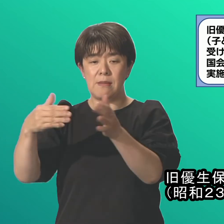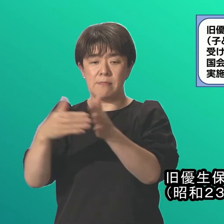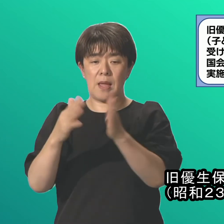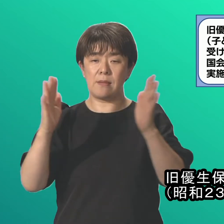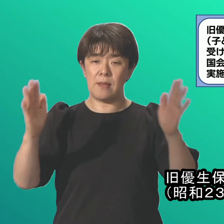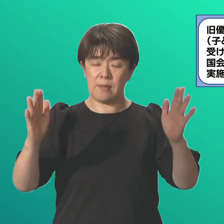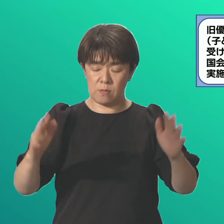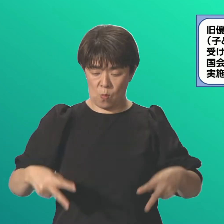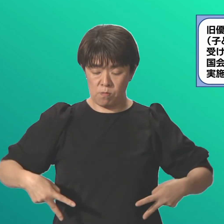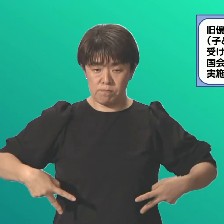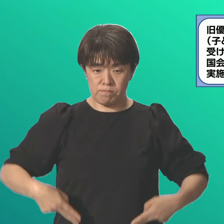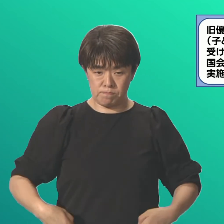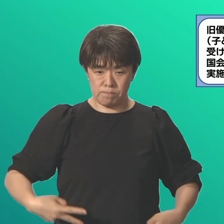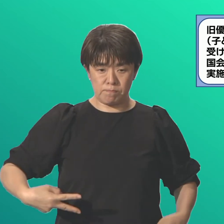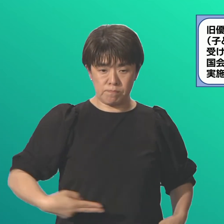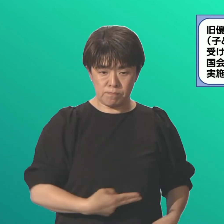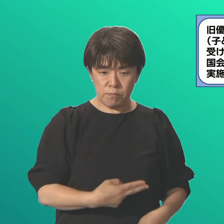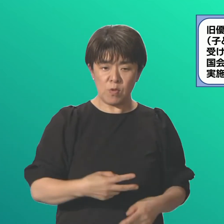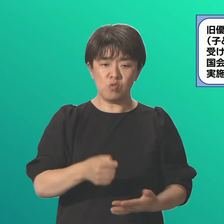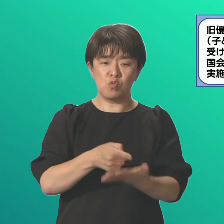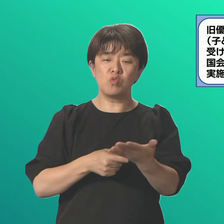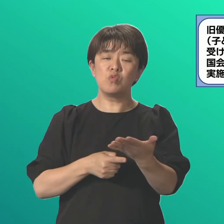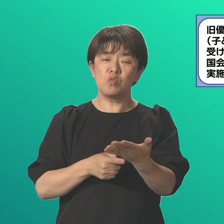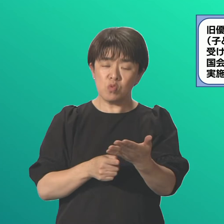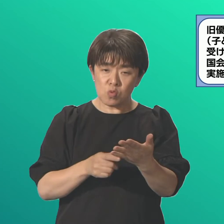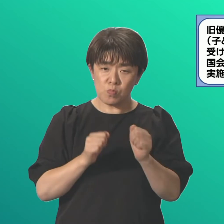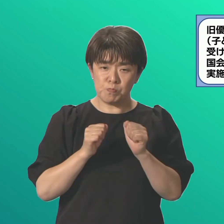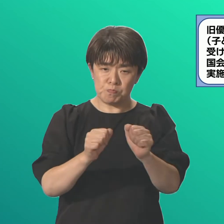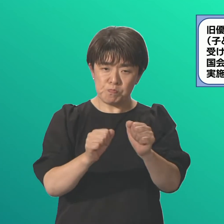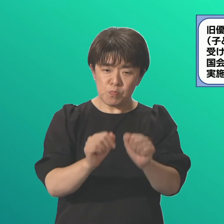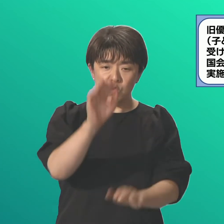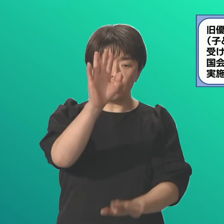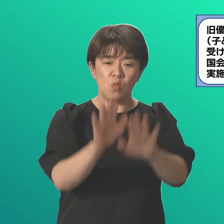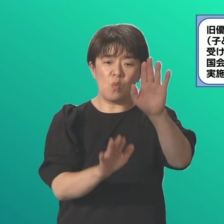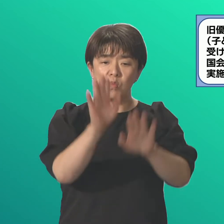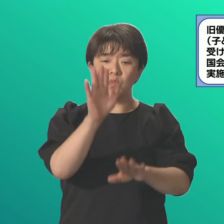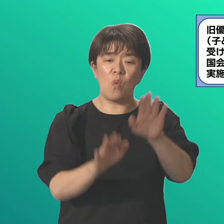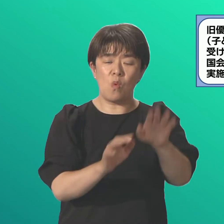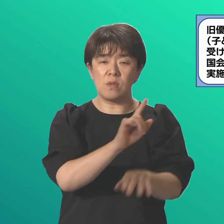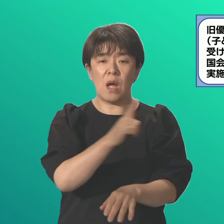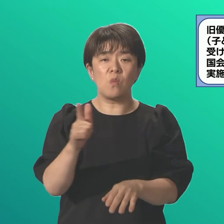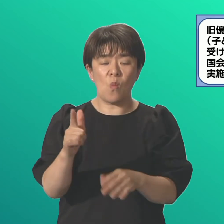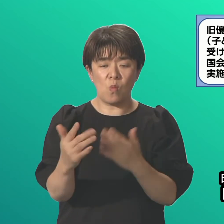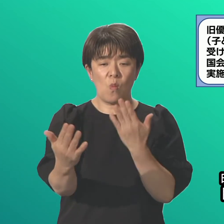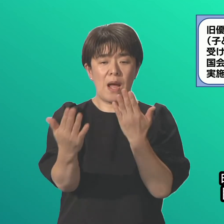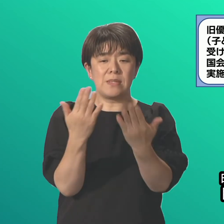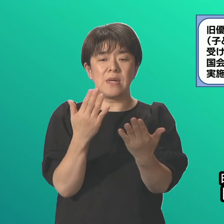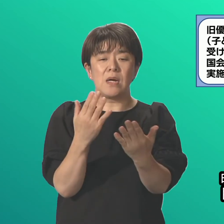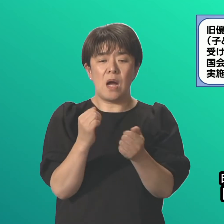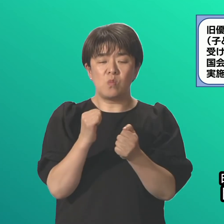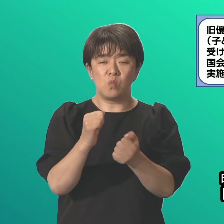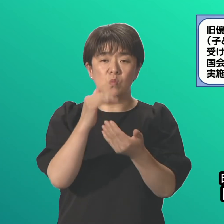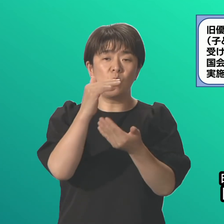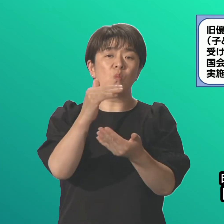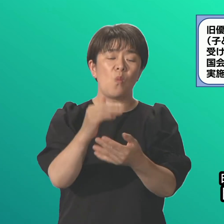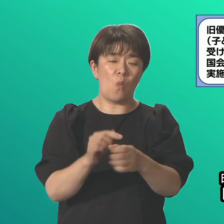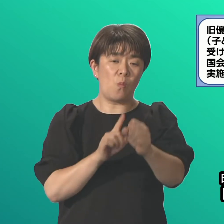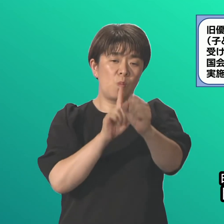の郵政手術の実施状況等を明らかにすることを目的とし